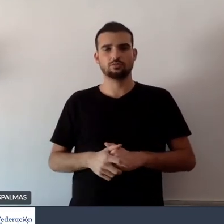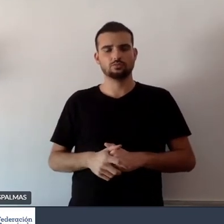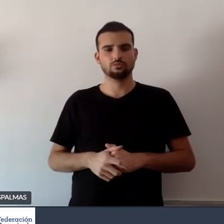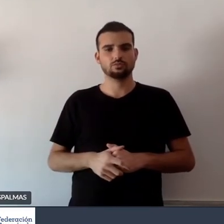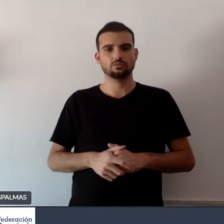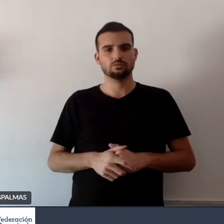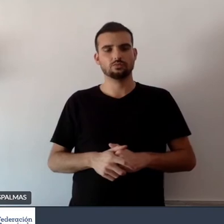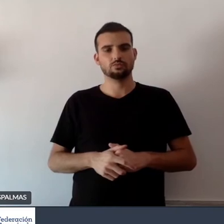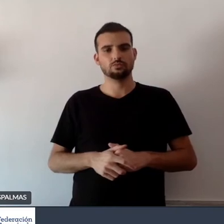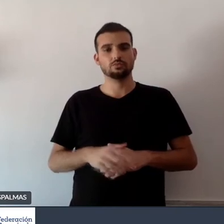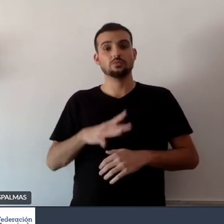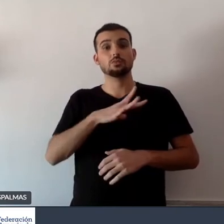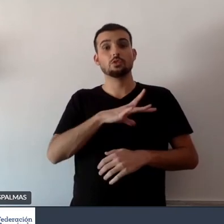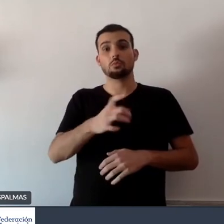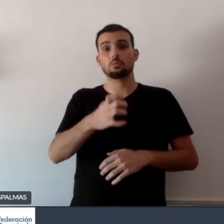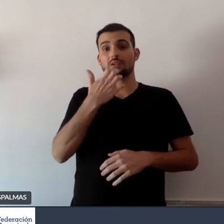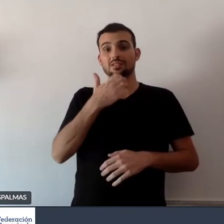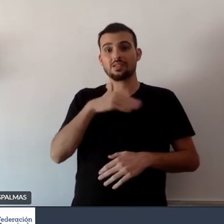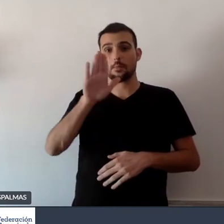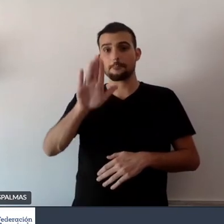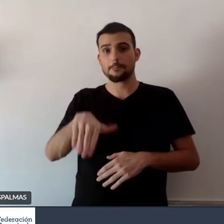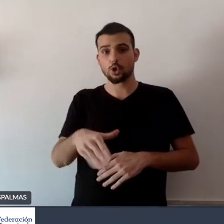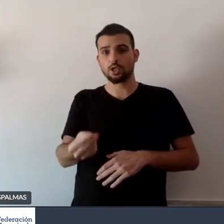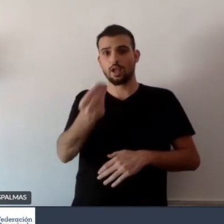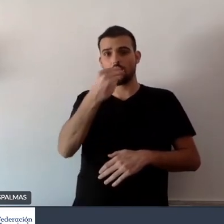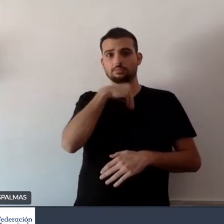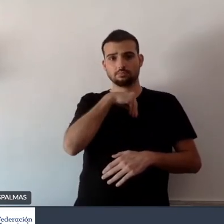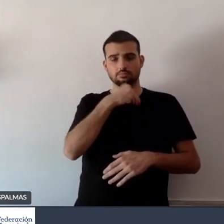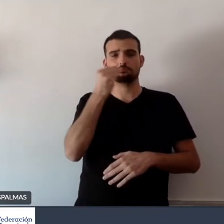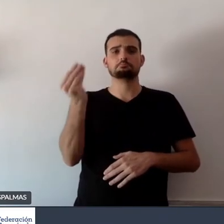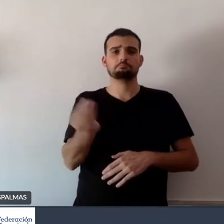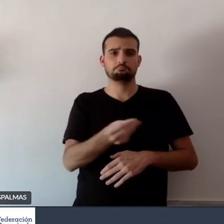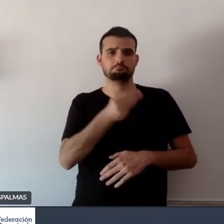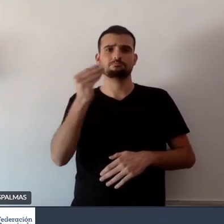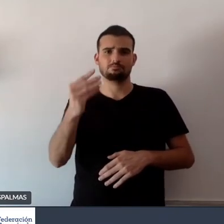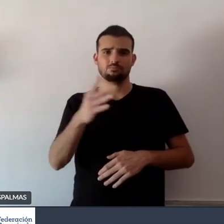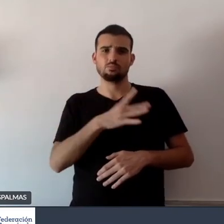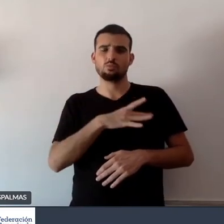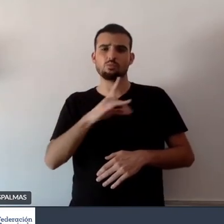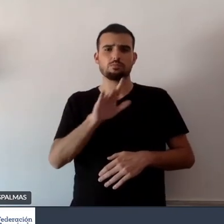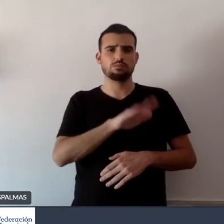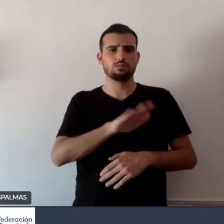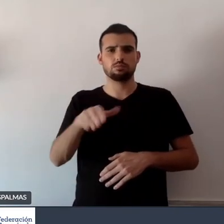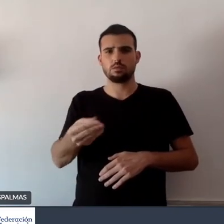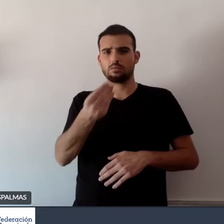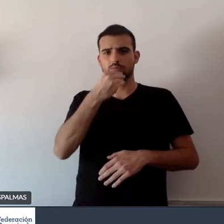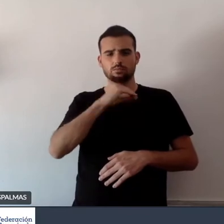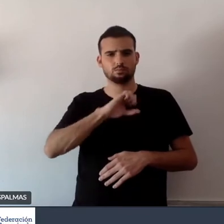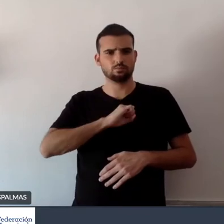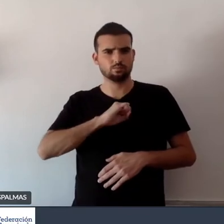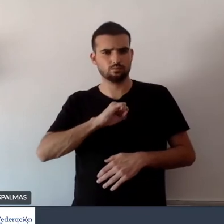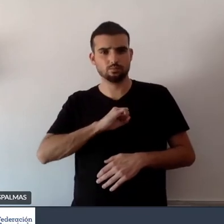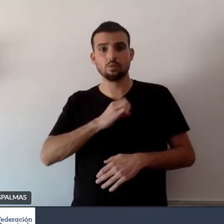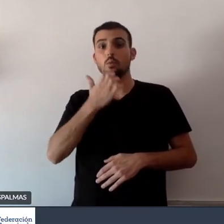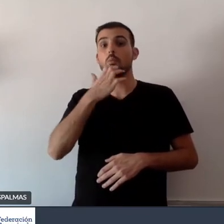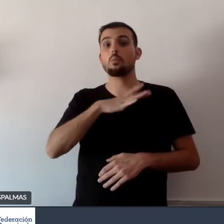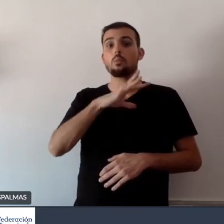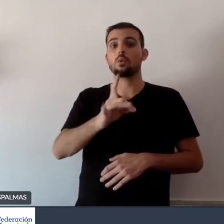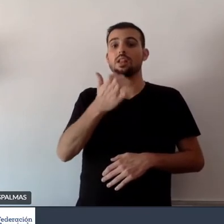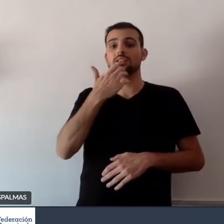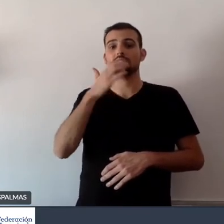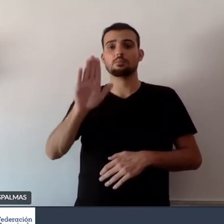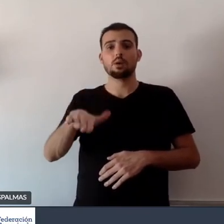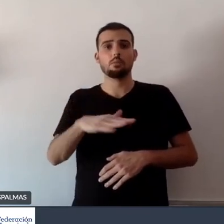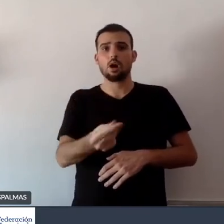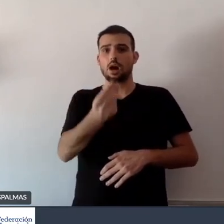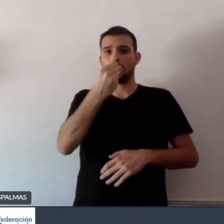Quizás sin el bote anterior, quizás sin ese bote. Habría sido mejor opción.